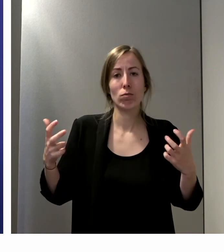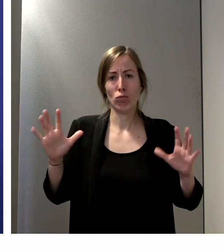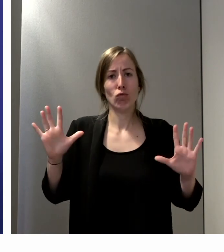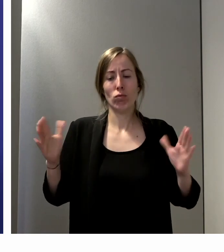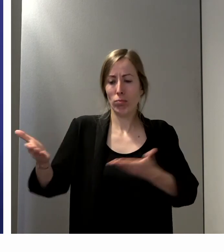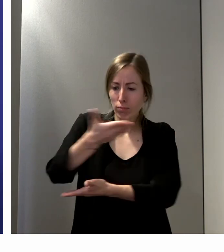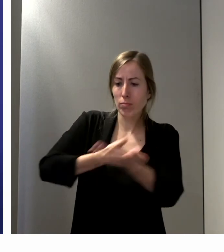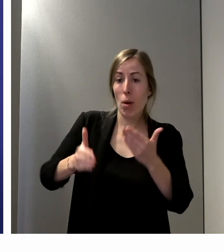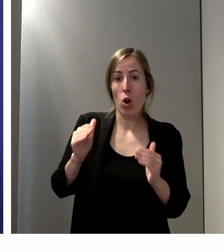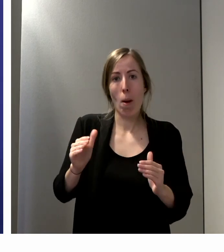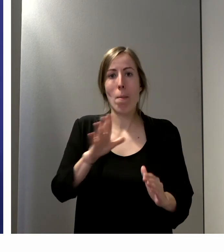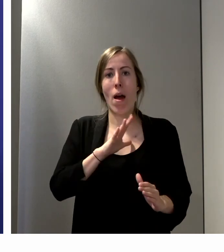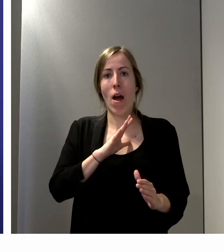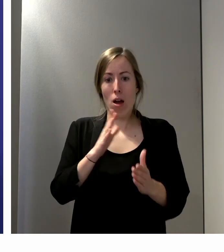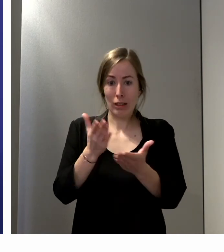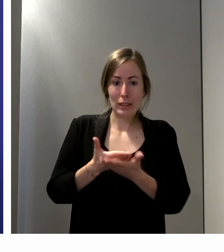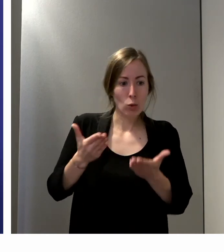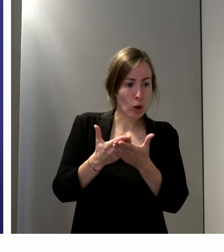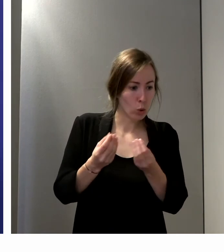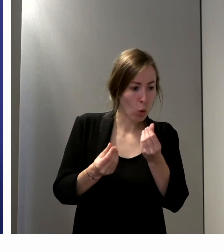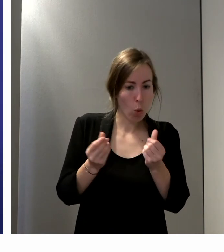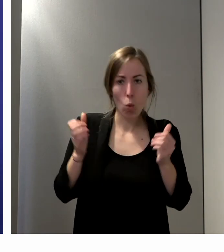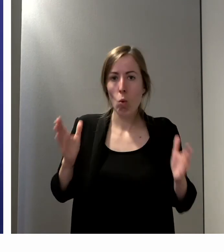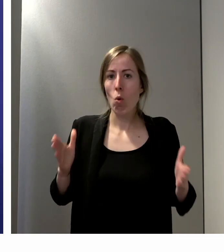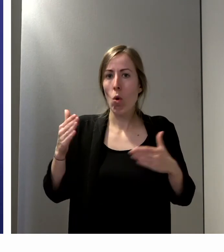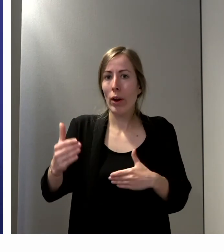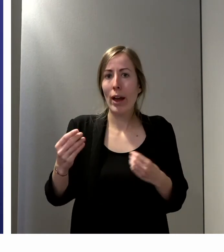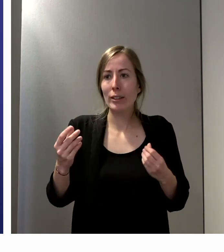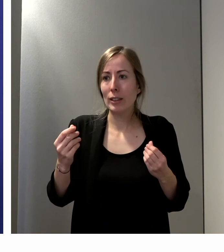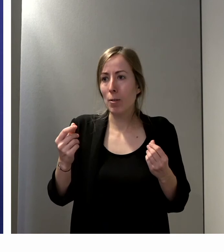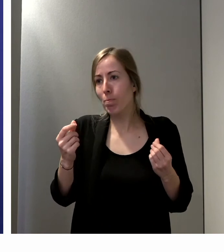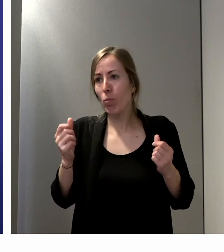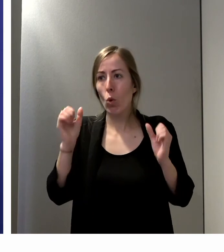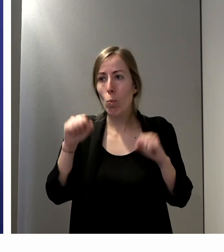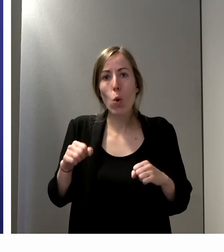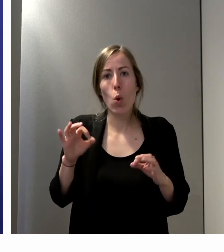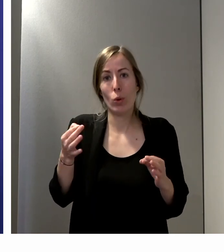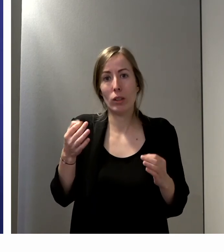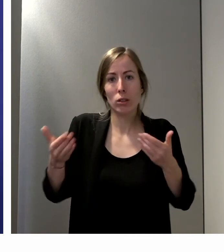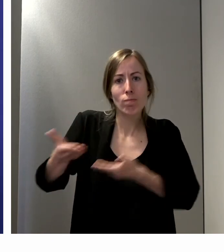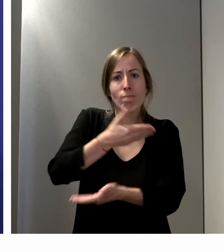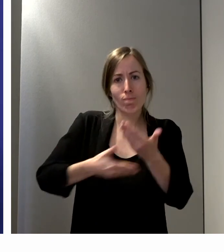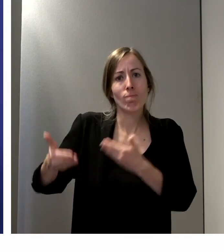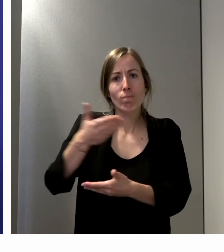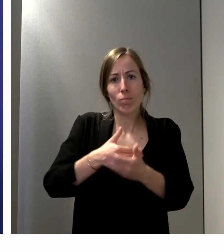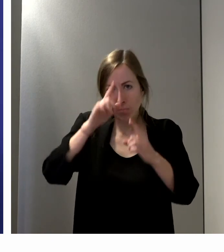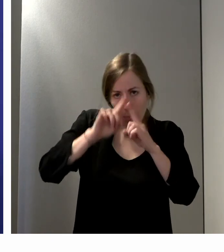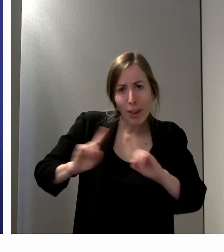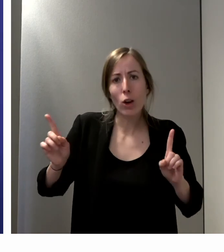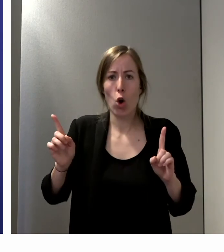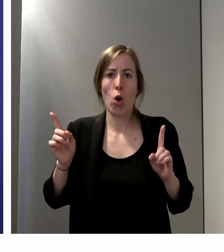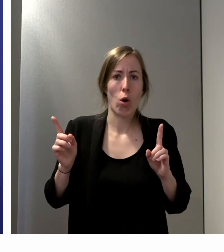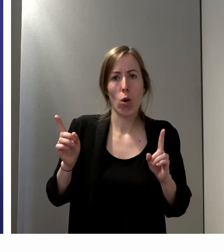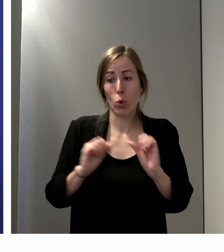des situations, il y a des encadrements qui peuvent effectivement prêter à discussion, à polémique en fonction